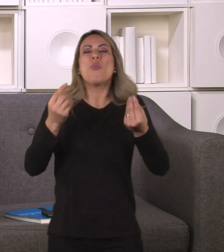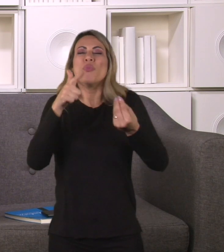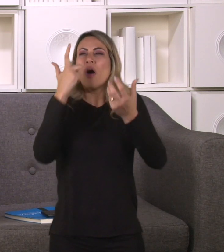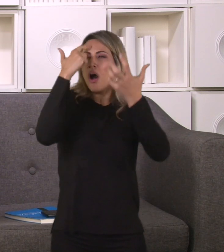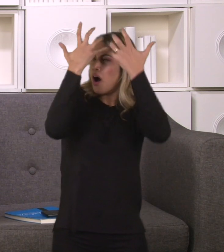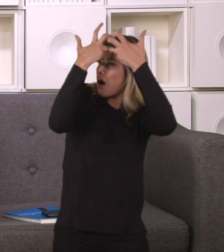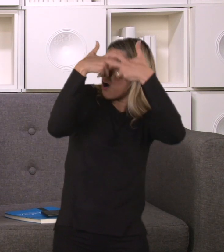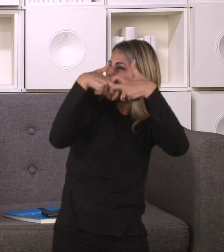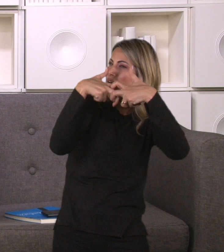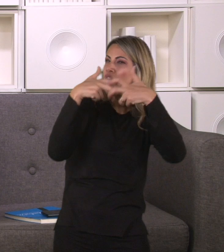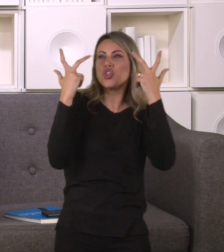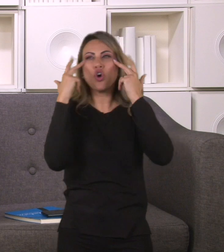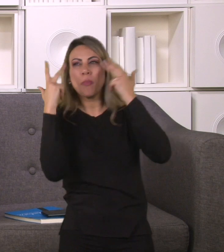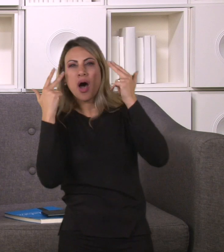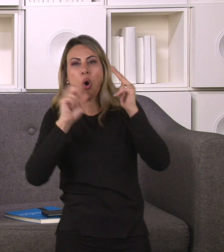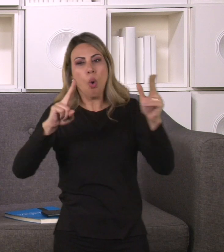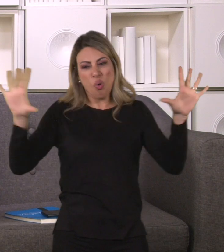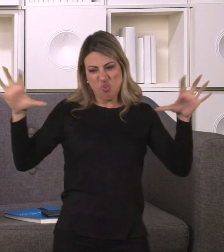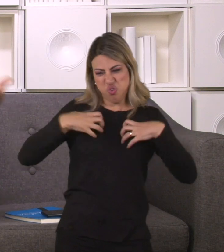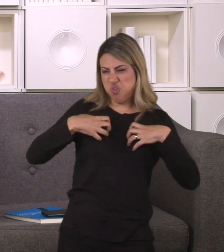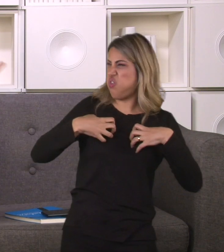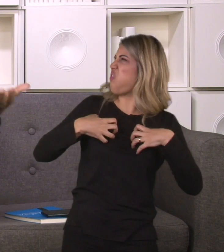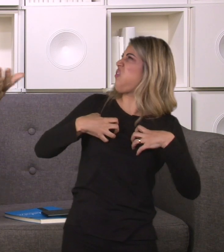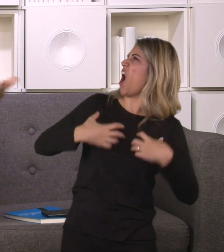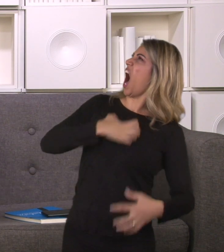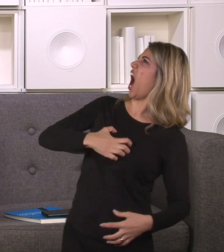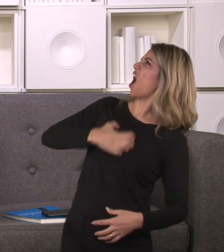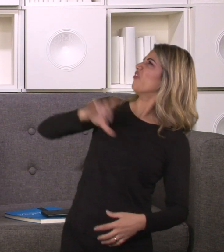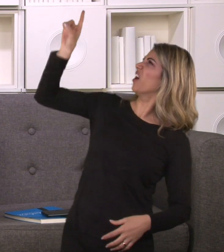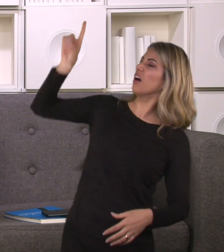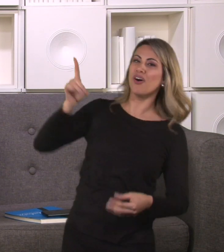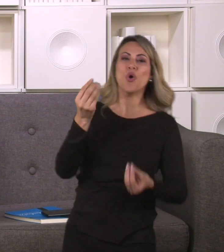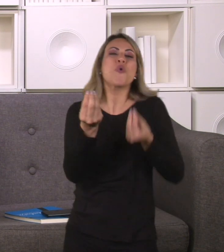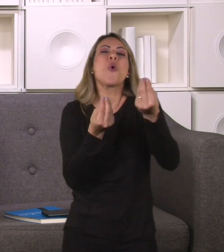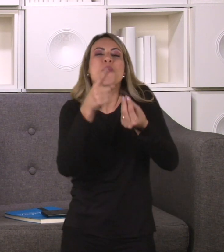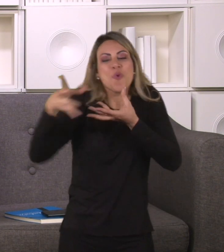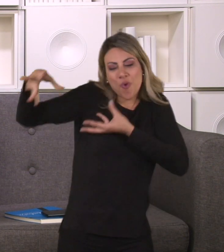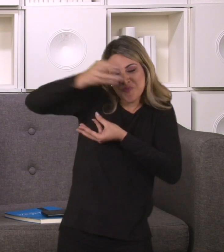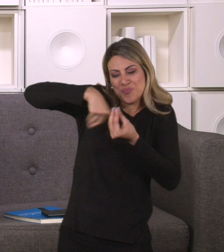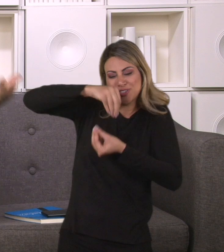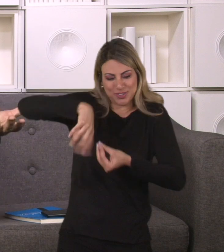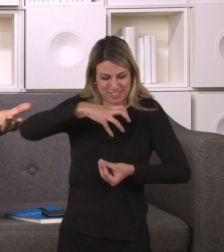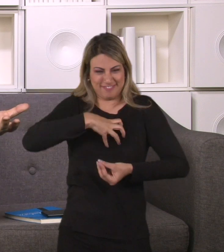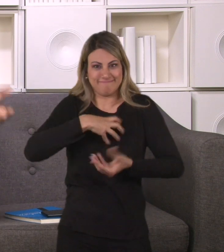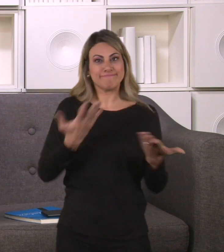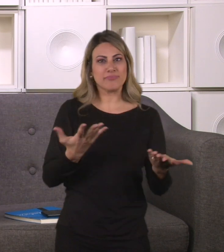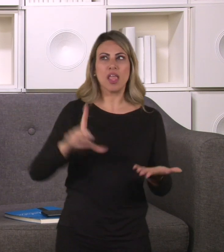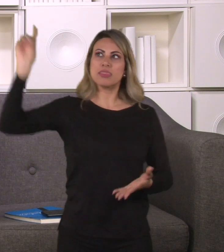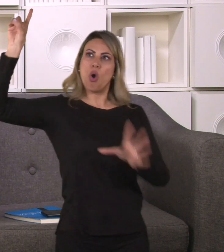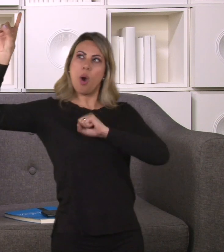sofrimento, ou as suas dores, as suas dificuldades? Como é que você junta essas duas coisas na mesma equação? O amor de